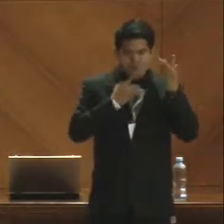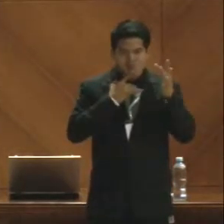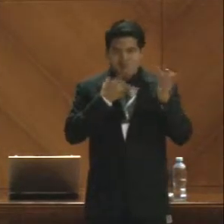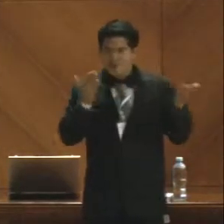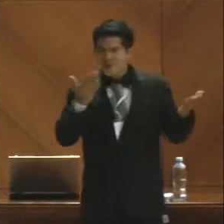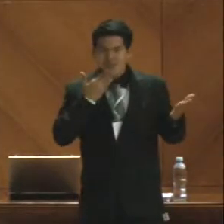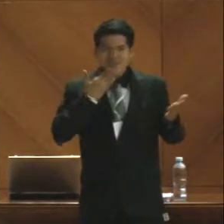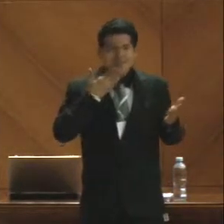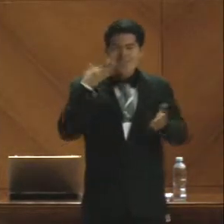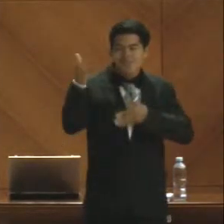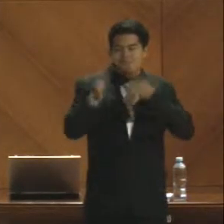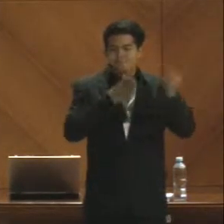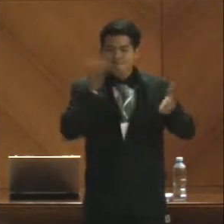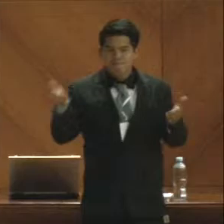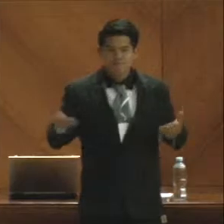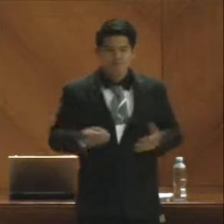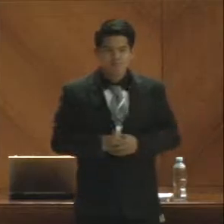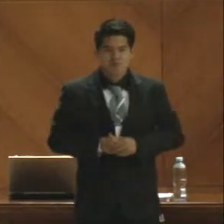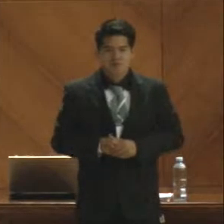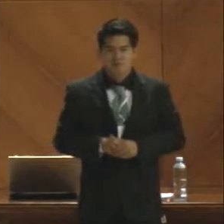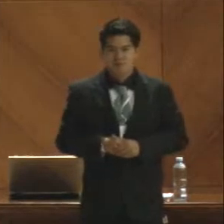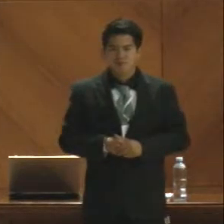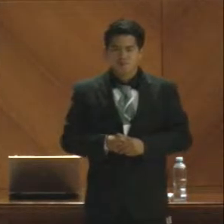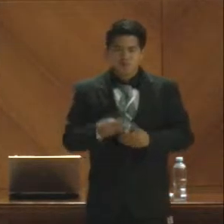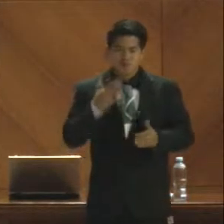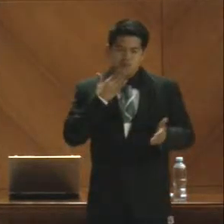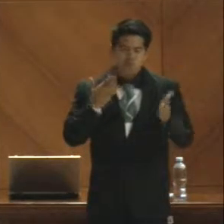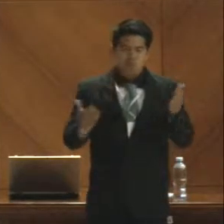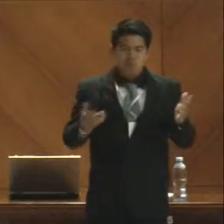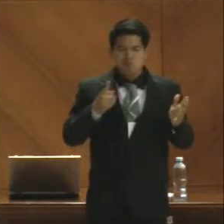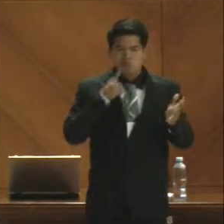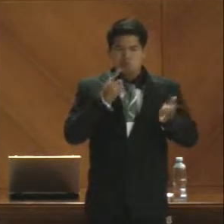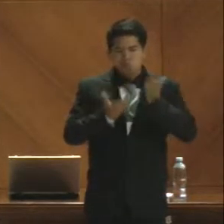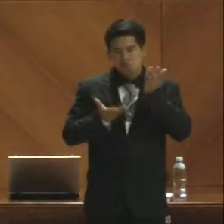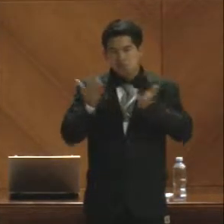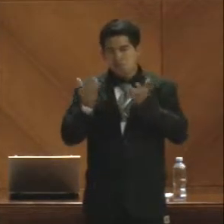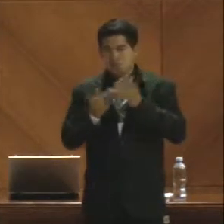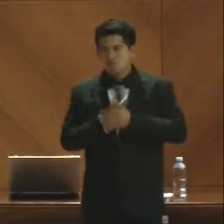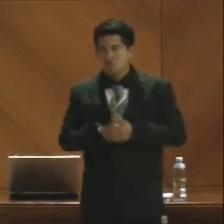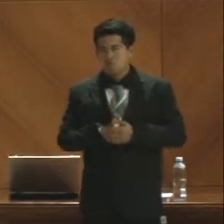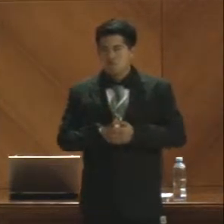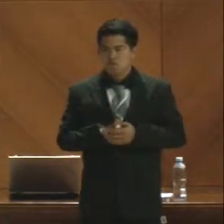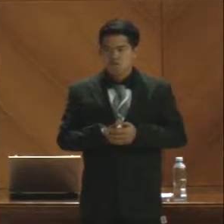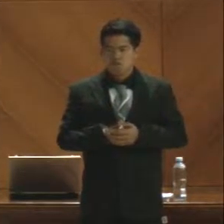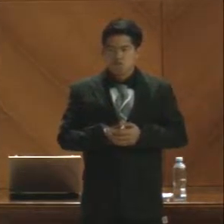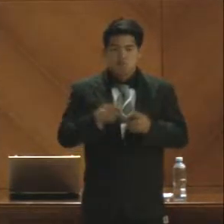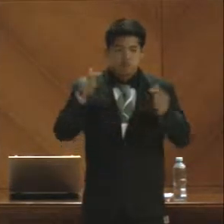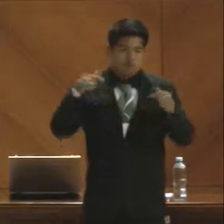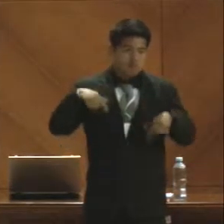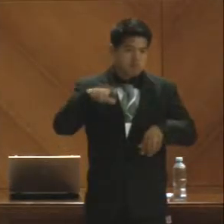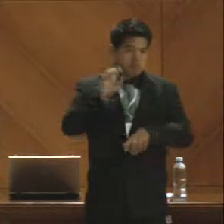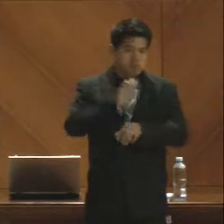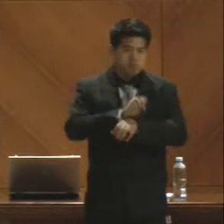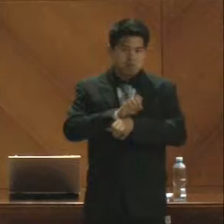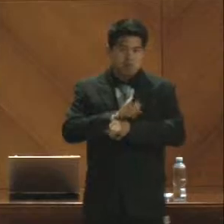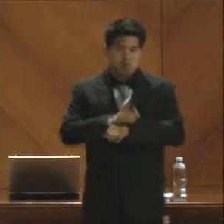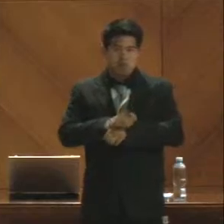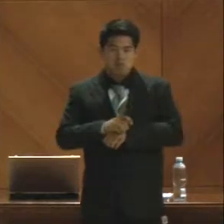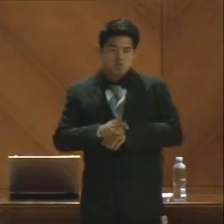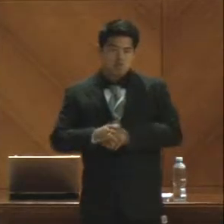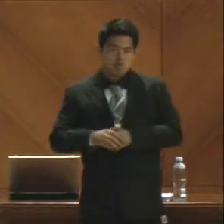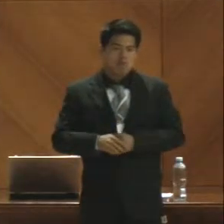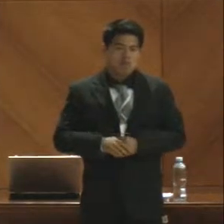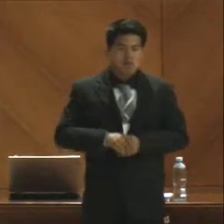pública, ¿sí? Solamente comparable con lo que pasó con la embajada de Ecuador cuando Inglaterra quiso invadir porque estaba Assange